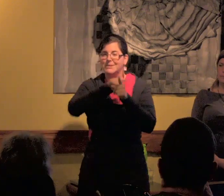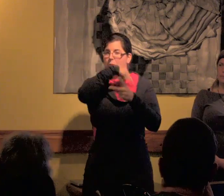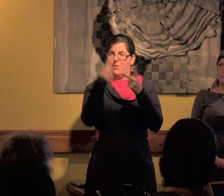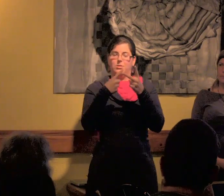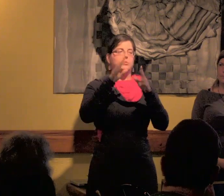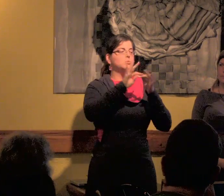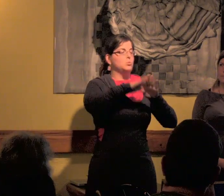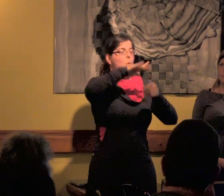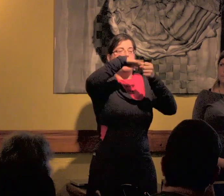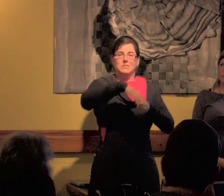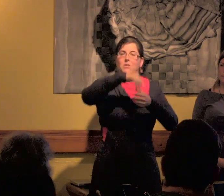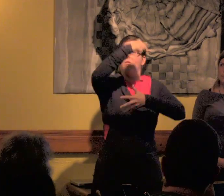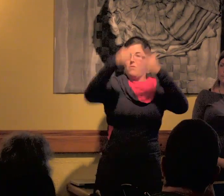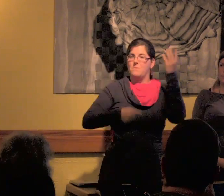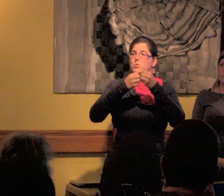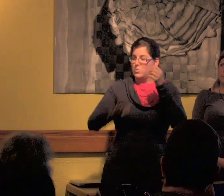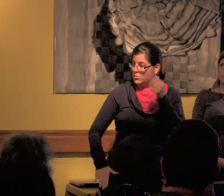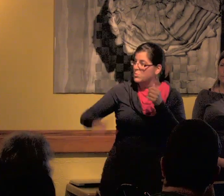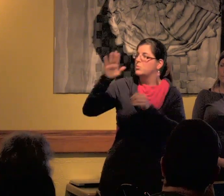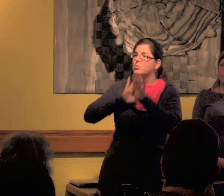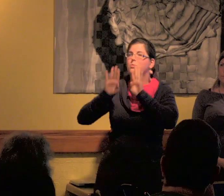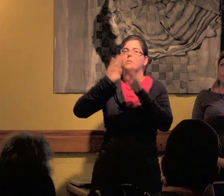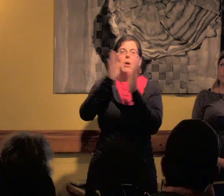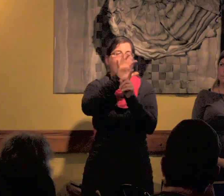pour moi. Ensuite,